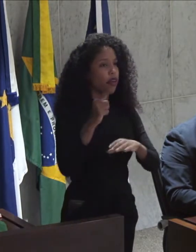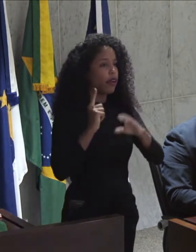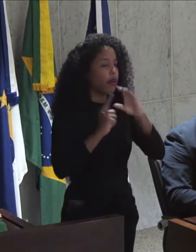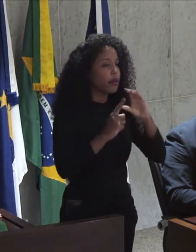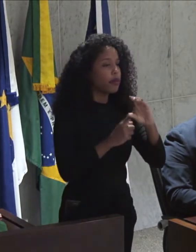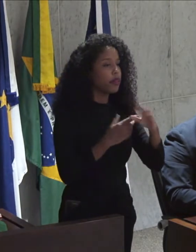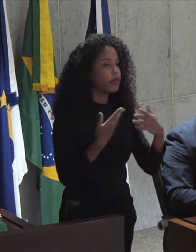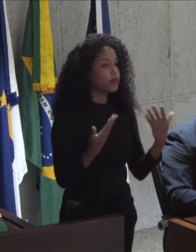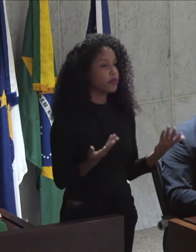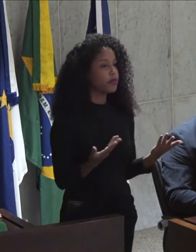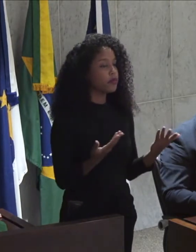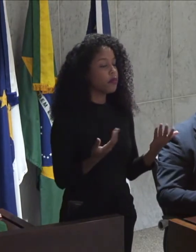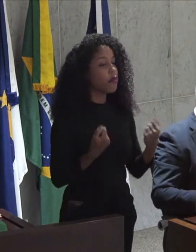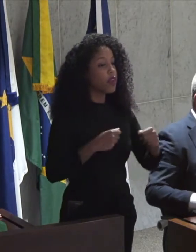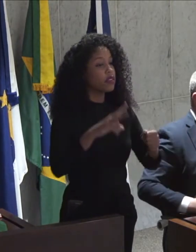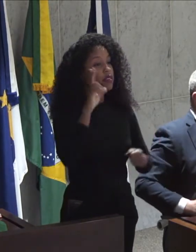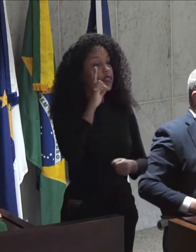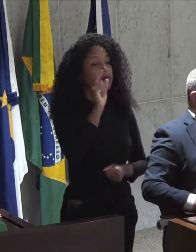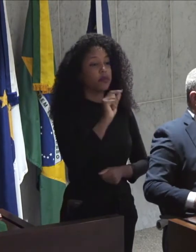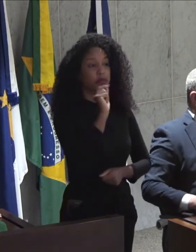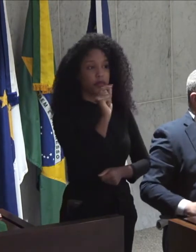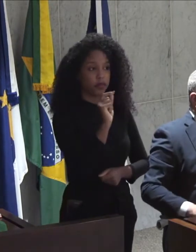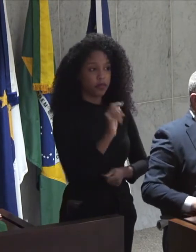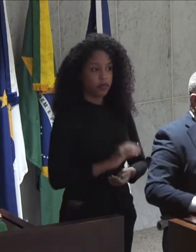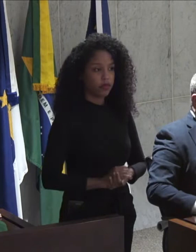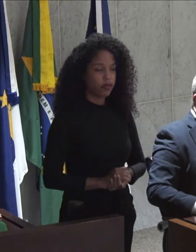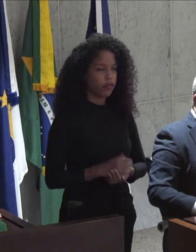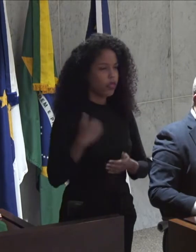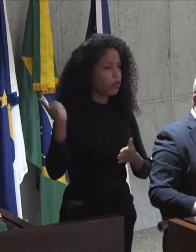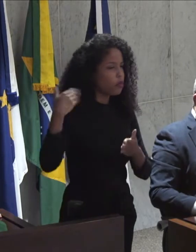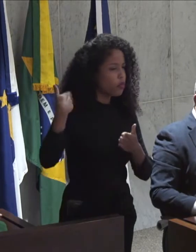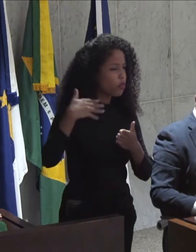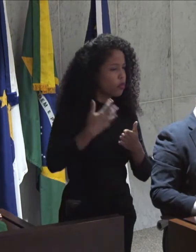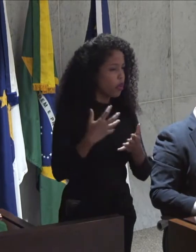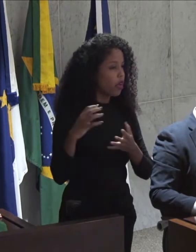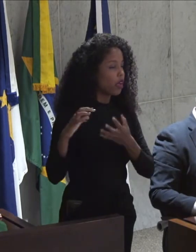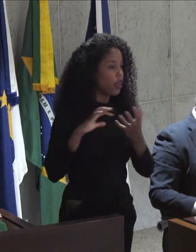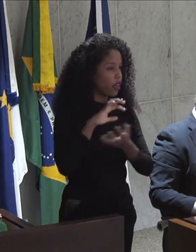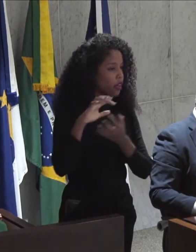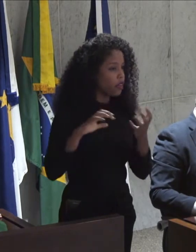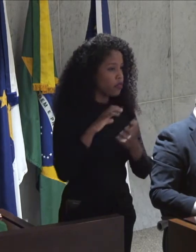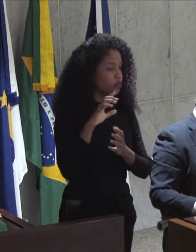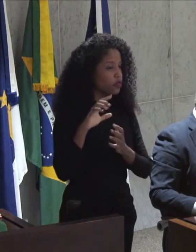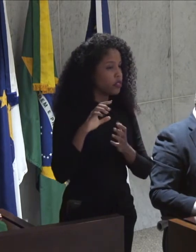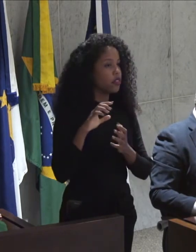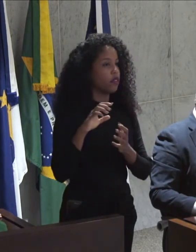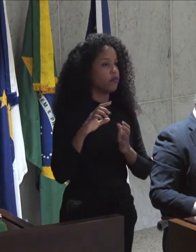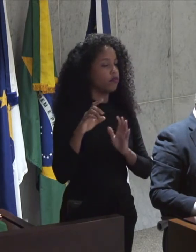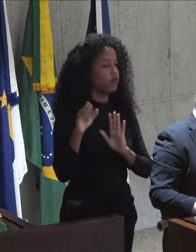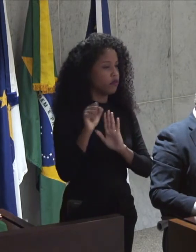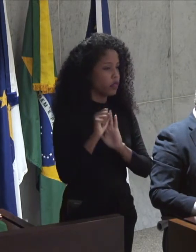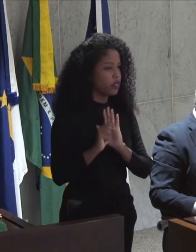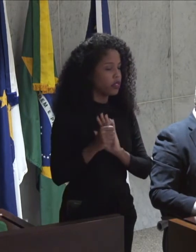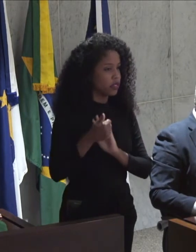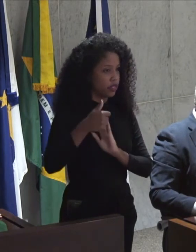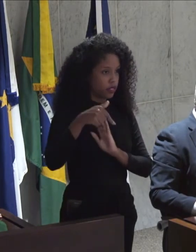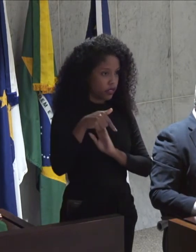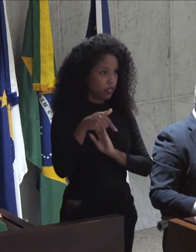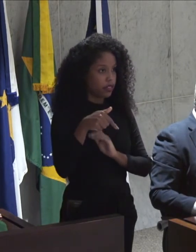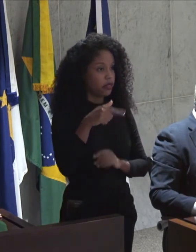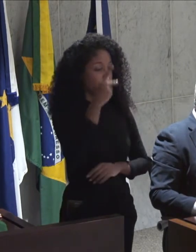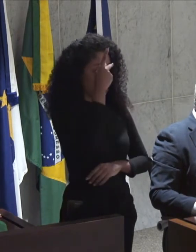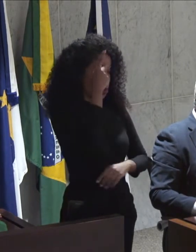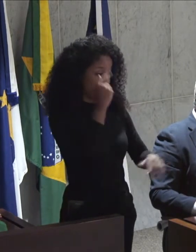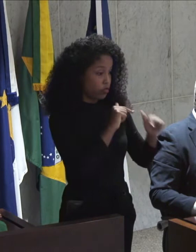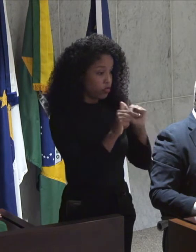importante lembrar que no processo da Revolução de 17, os trabalhadores se apropriaram da